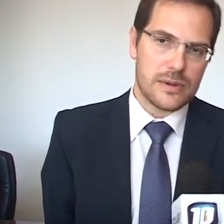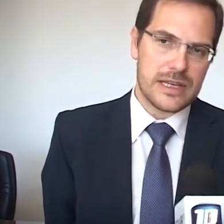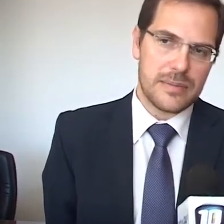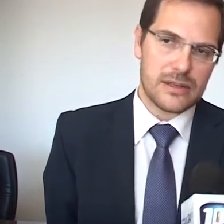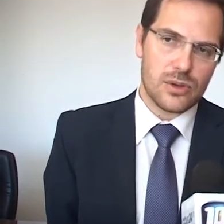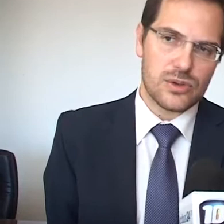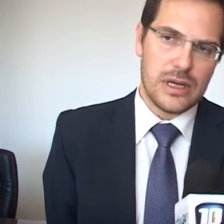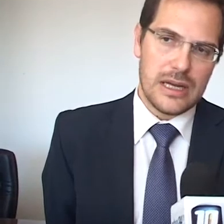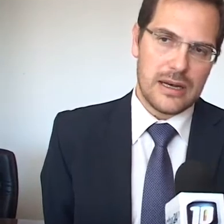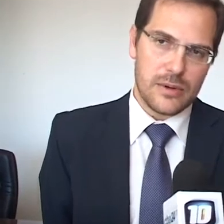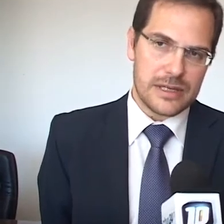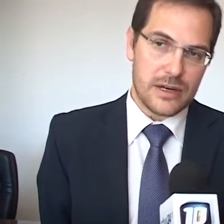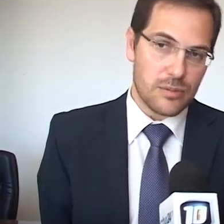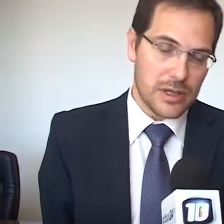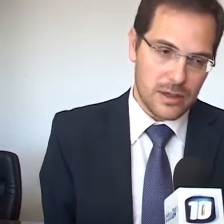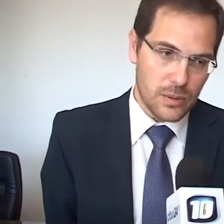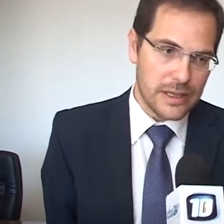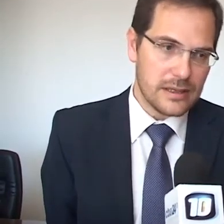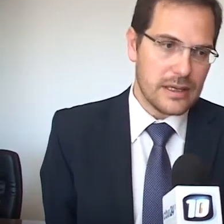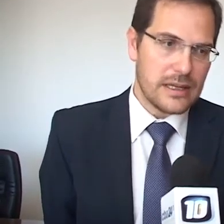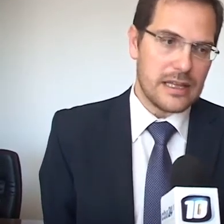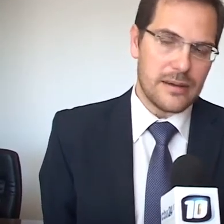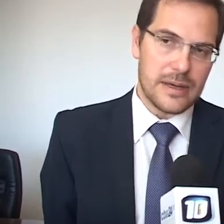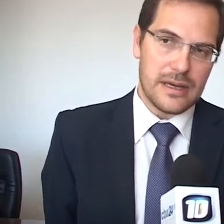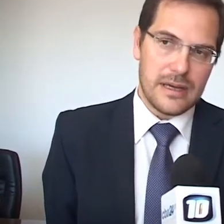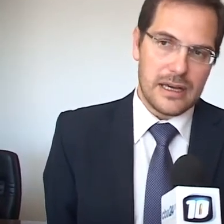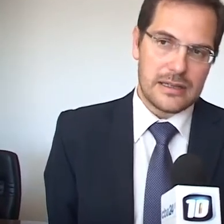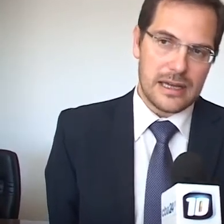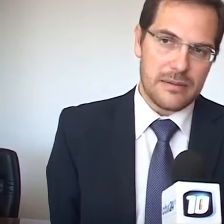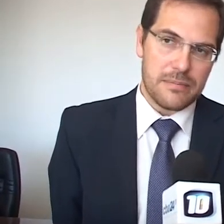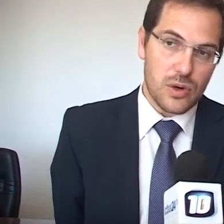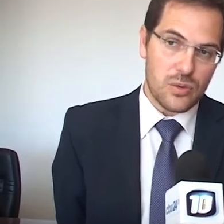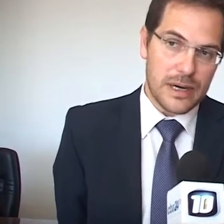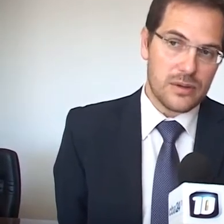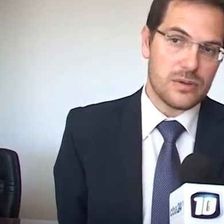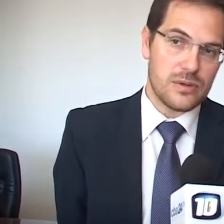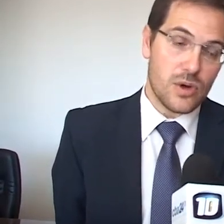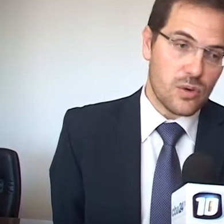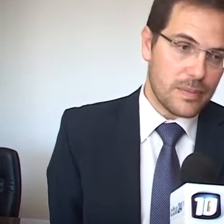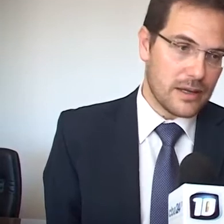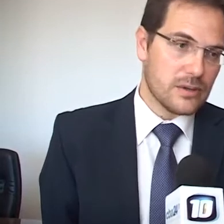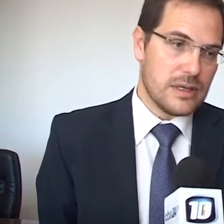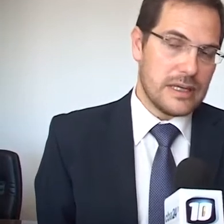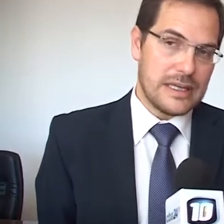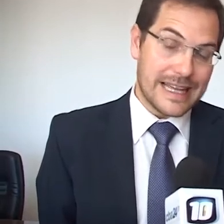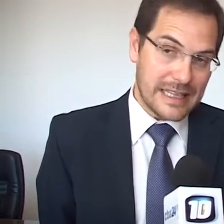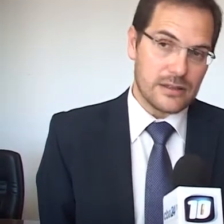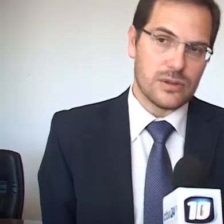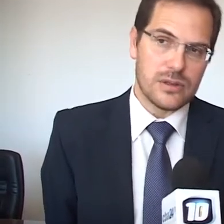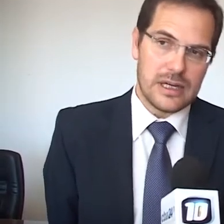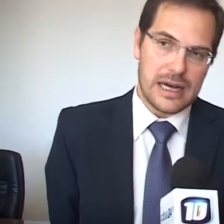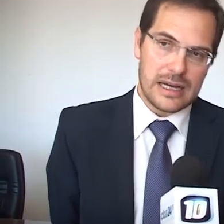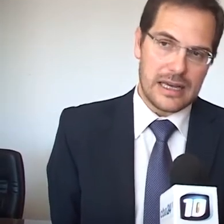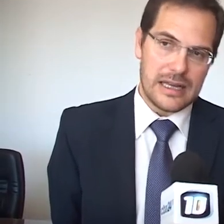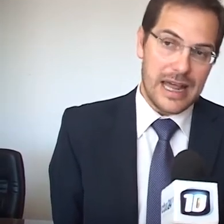una universidad para todos, la universidad no puede excluir y debe estar preocupado y ocupado y